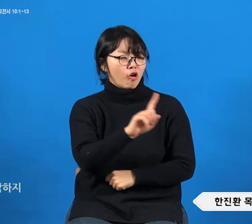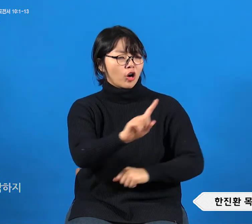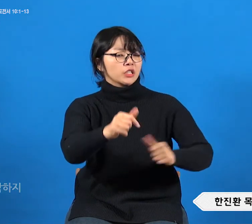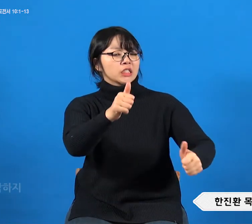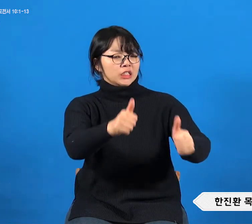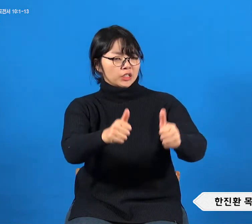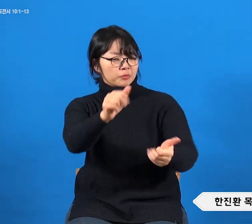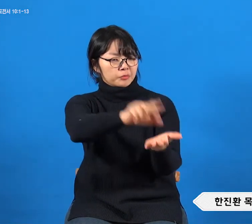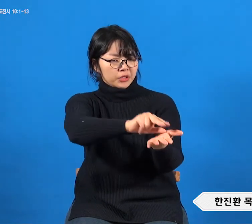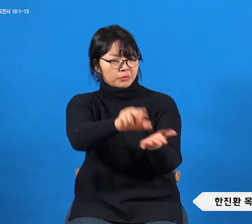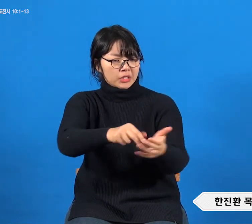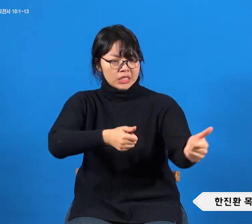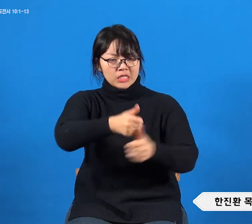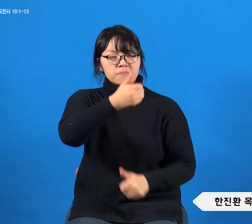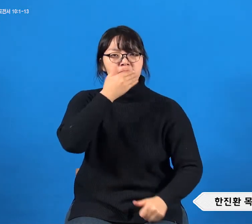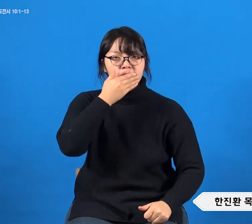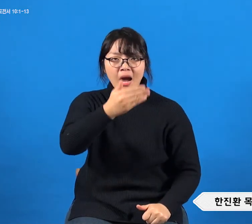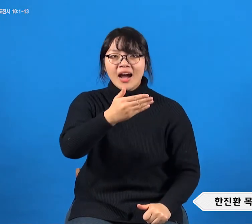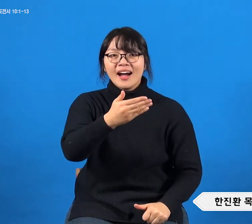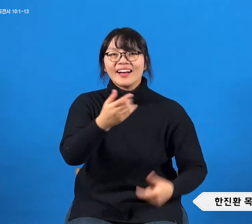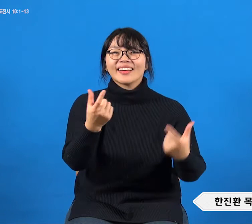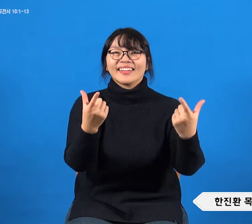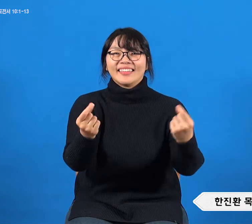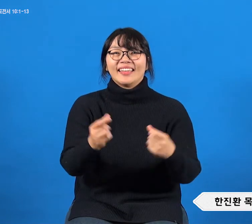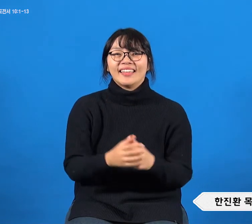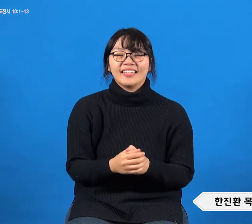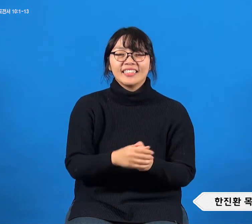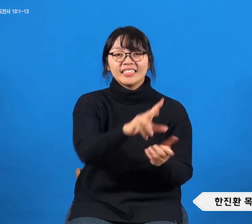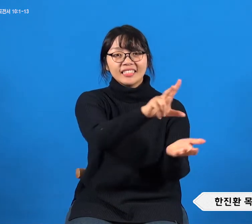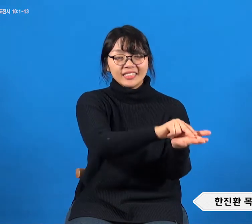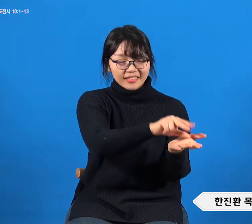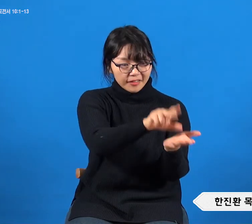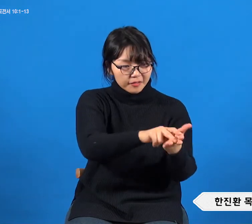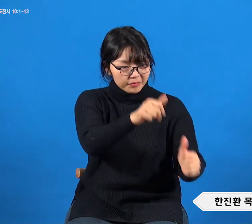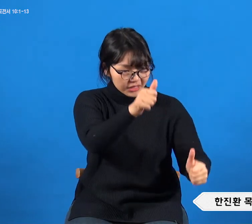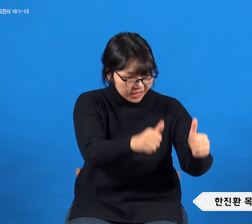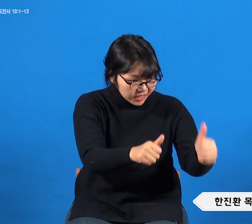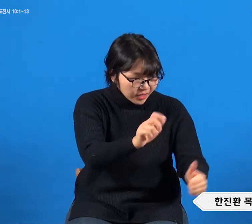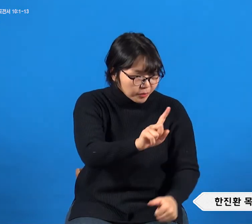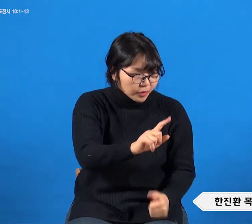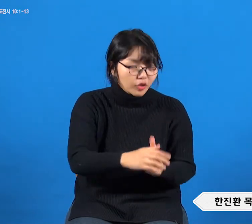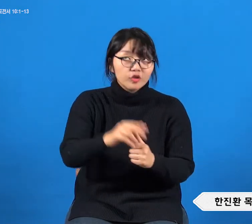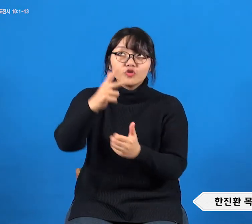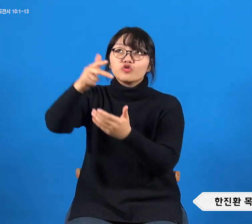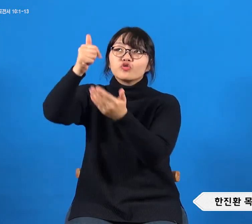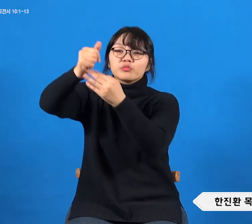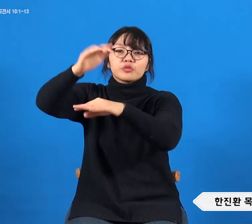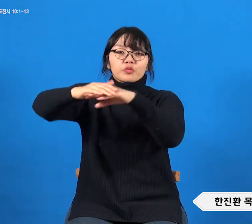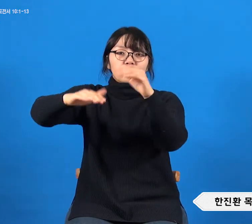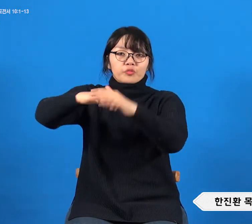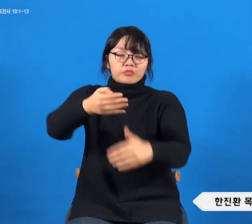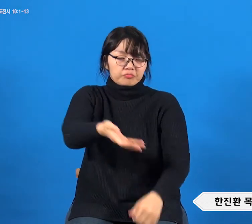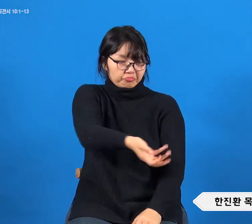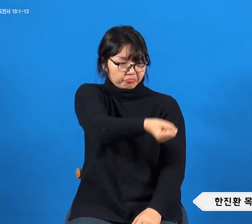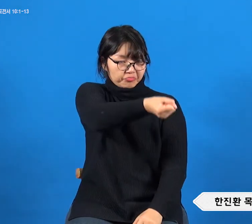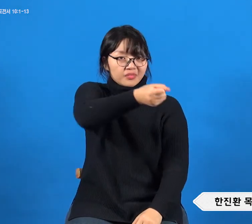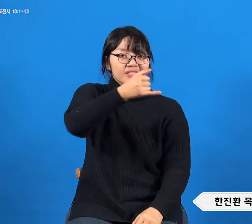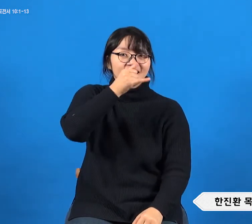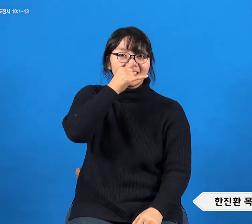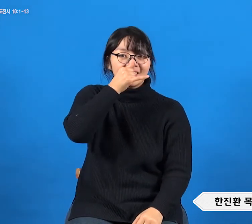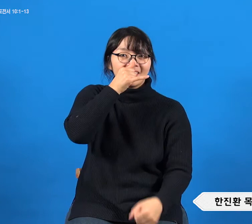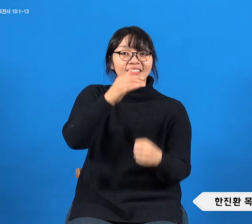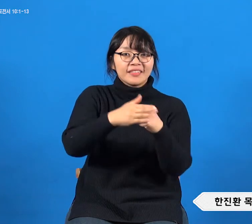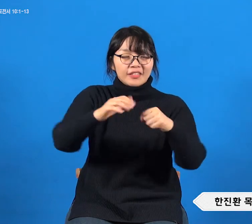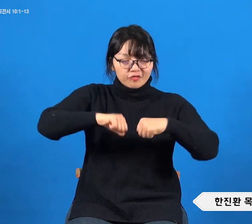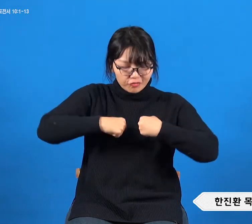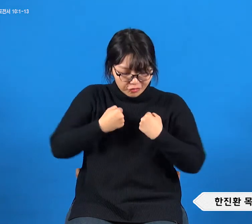시험도 이길 수 있다는 뜻입니다. 시험은 하나님의 주권적인 손 안에 있기 때문에 순종하는 사람은